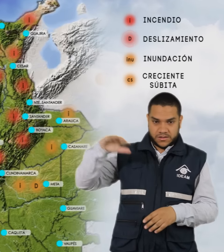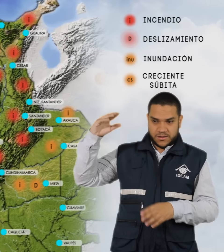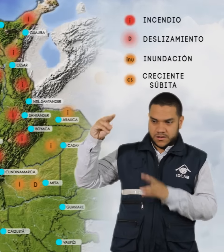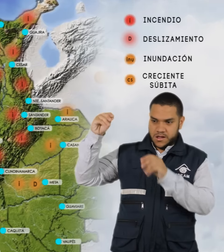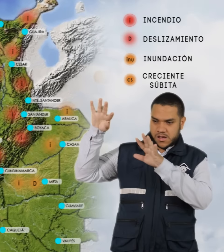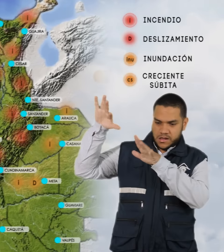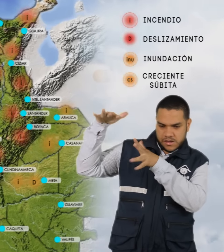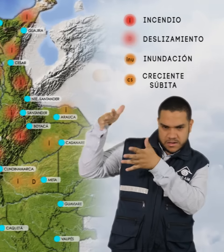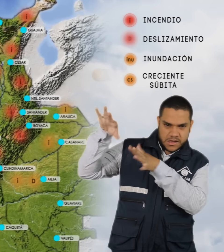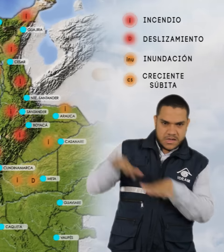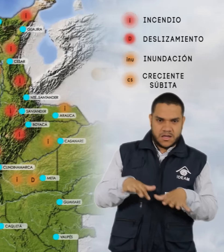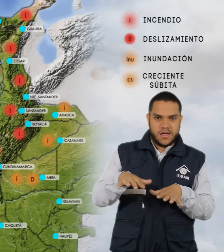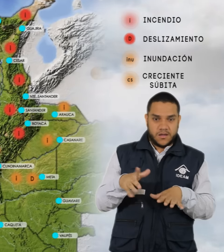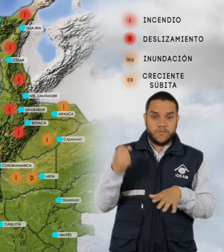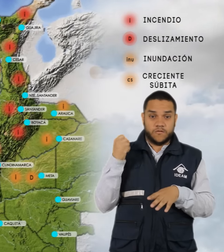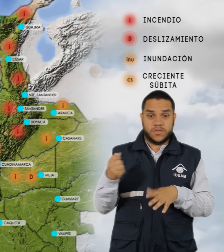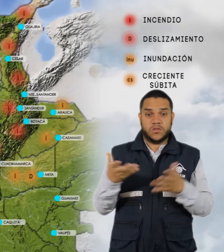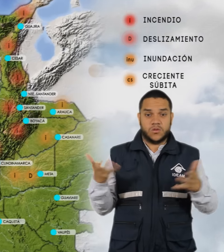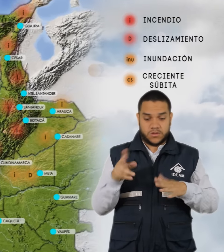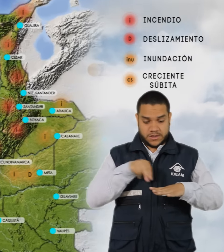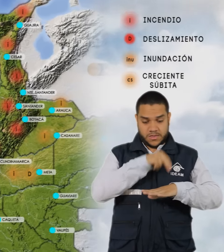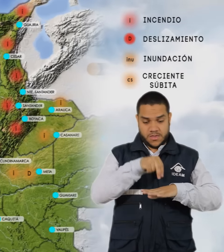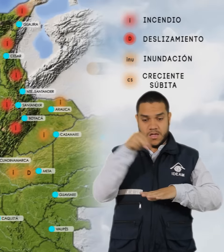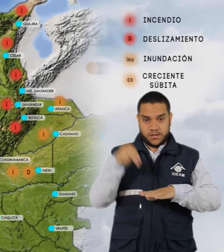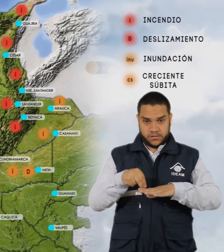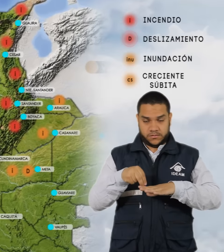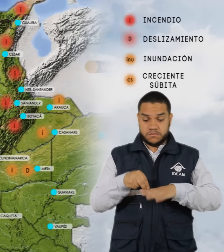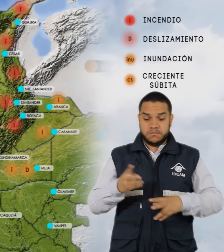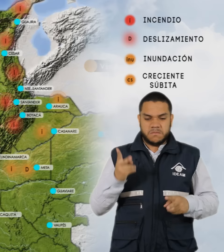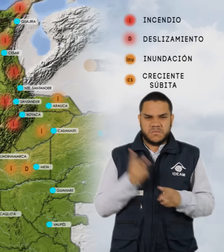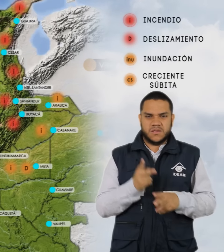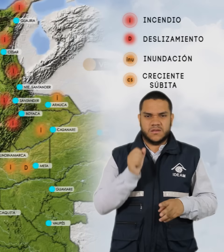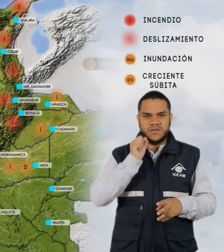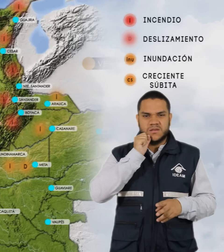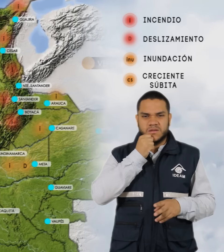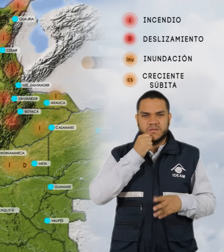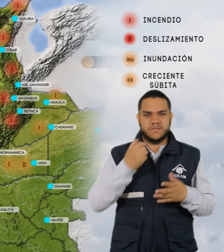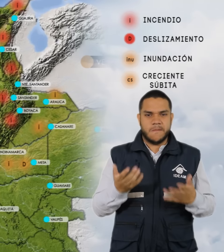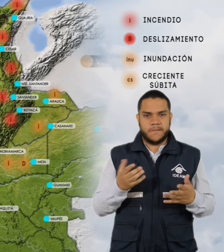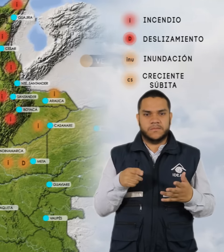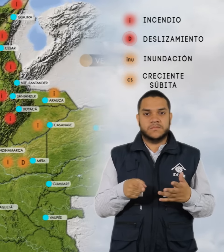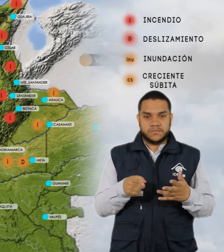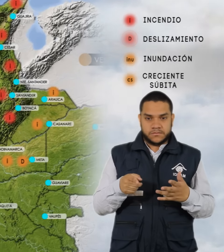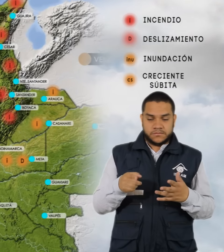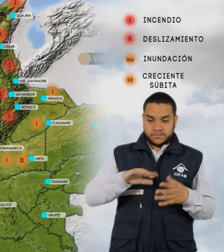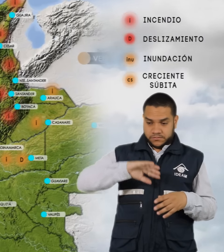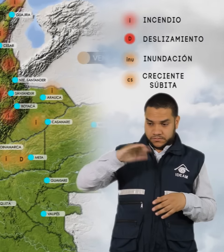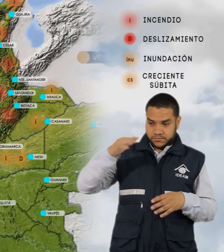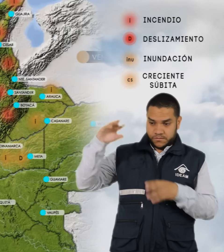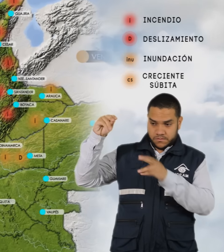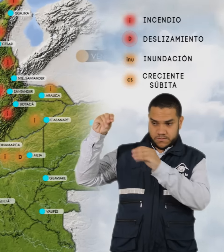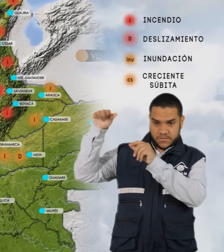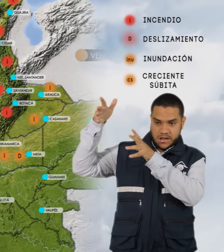tierra en zonas localizadas en el departamento de Nariño. Alerta naranja por amenaza moderada de deslizamientos de tierra en